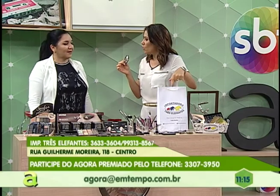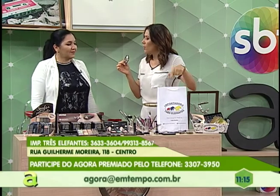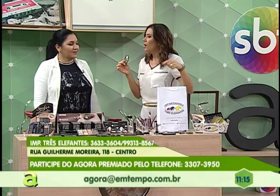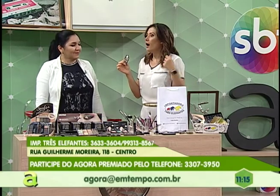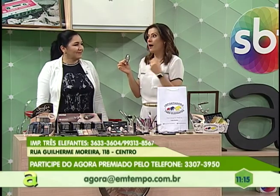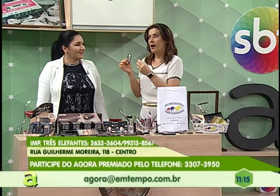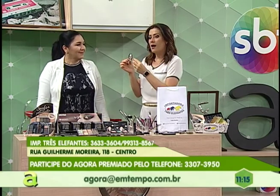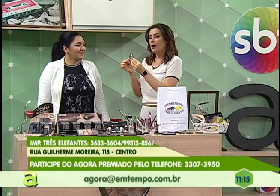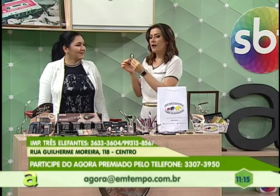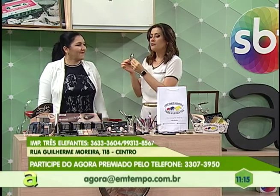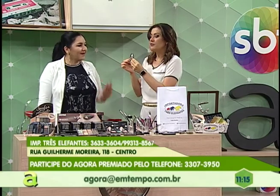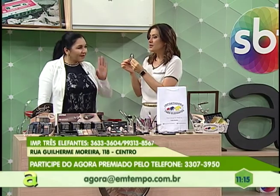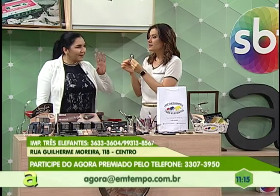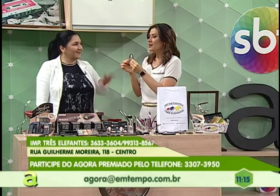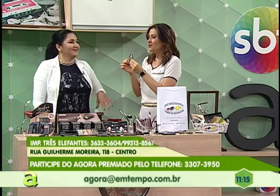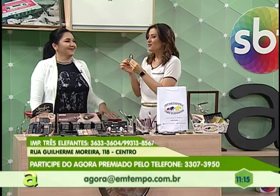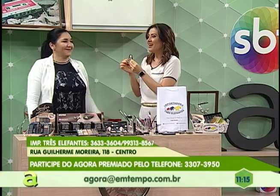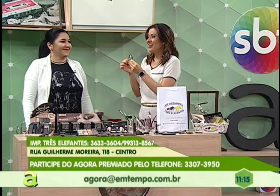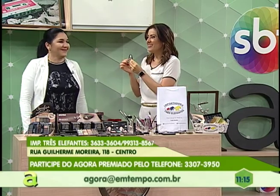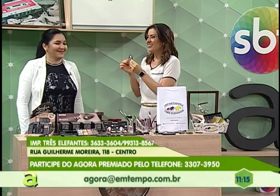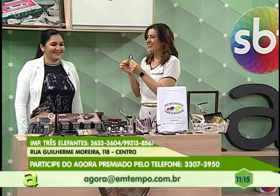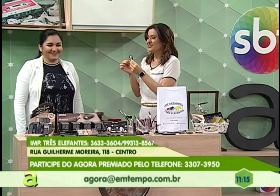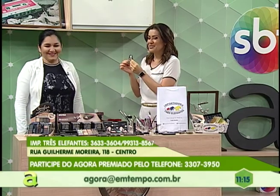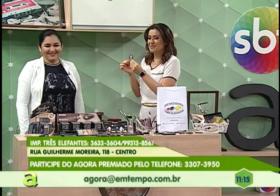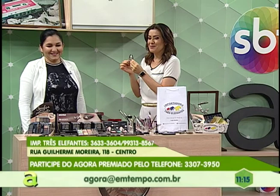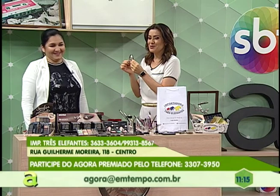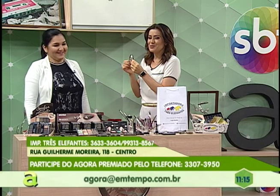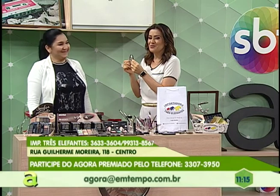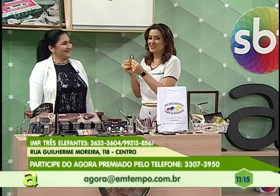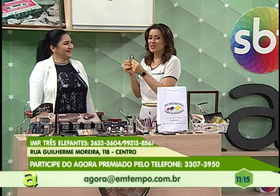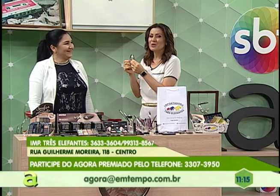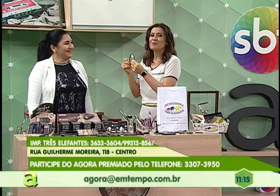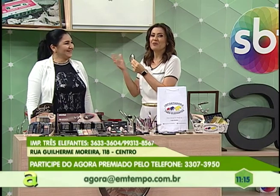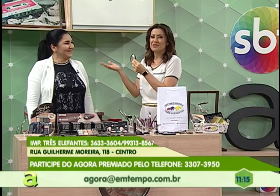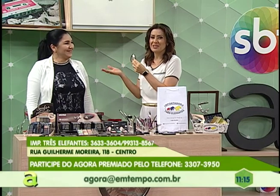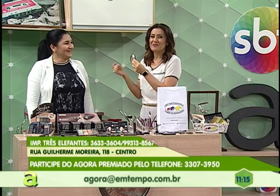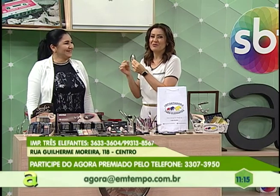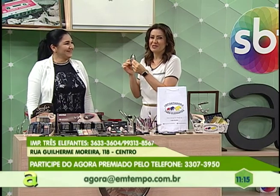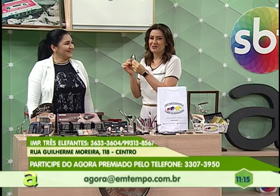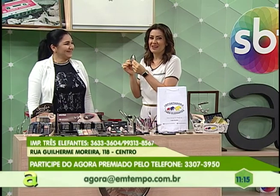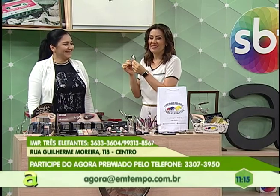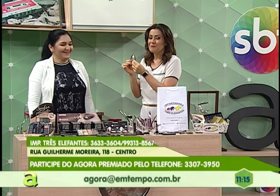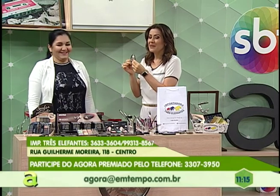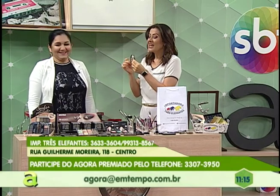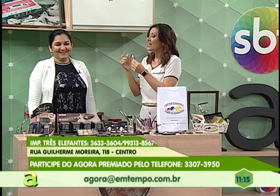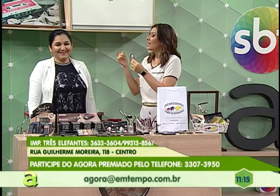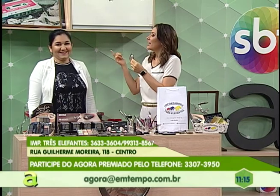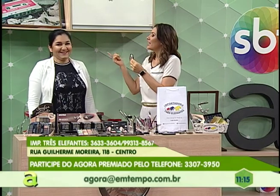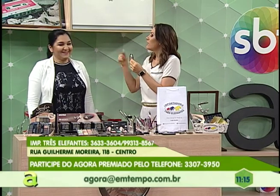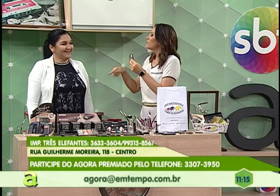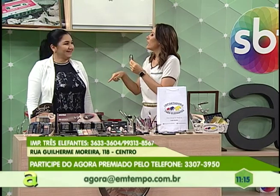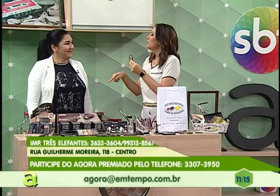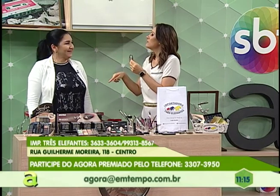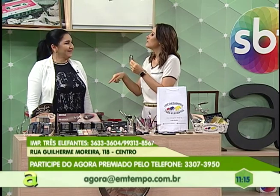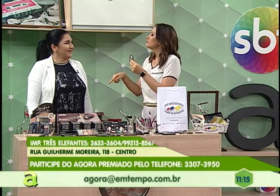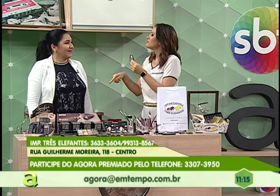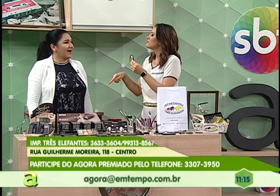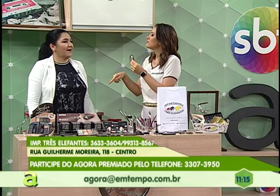fixador. Ah, Mas valeu a intenção. Valeu, Jeane? A pessoa adivinha. Deixa que a profissa, que a profissa fala. Quem vem? A